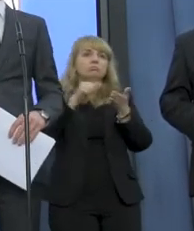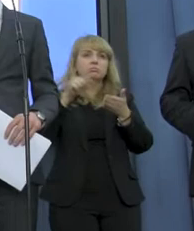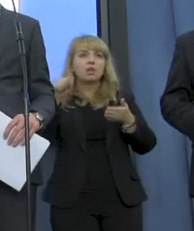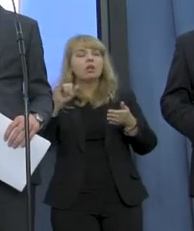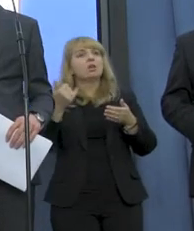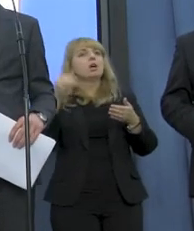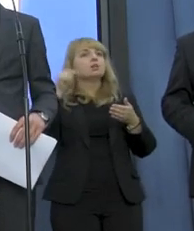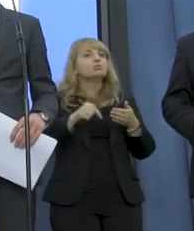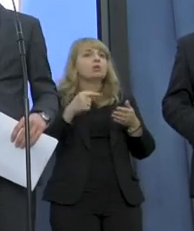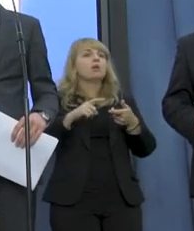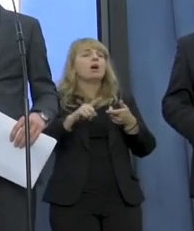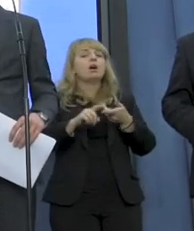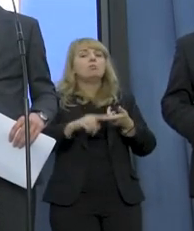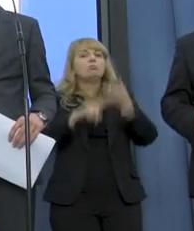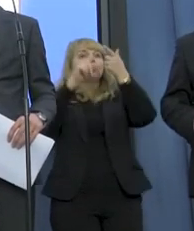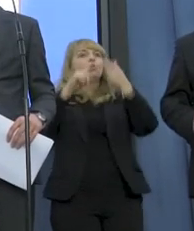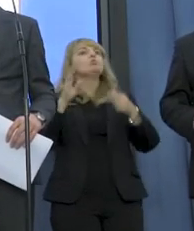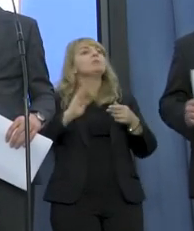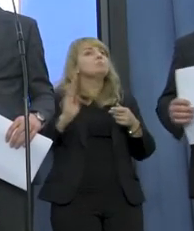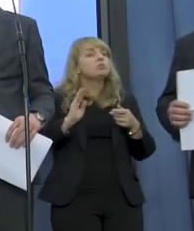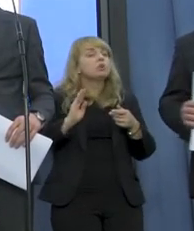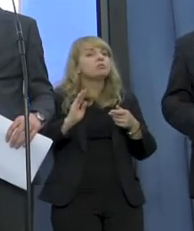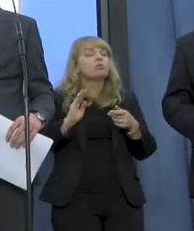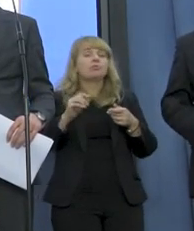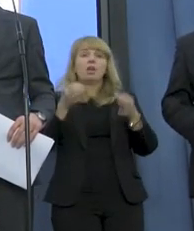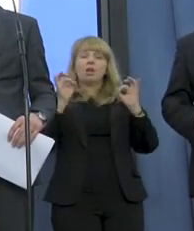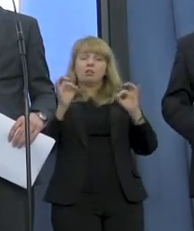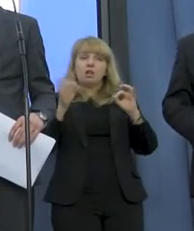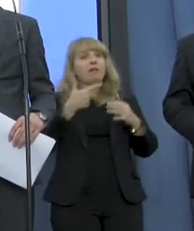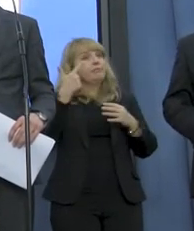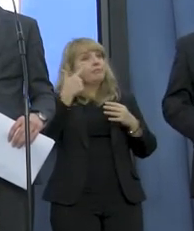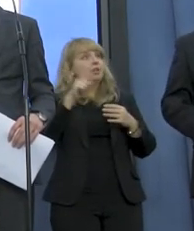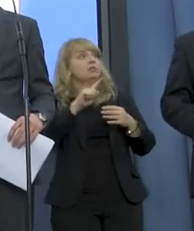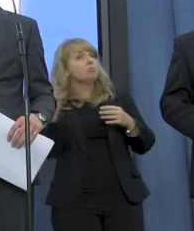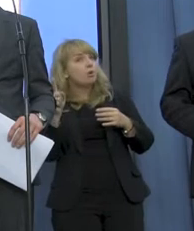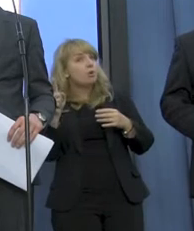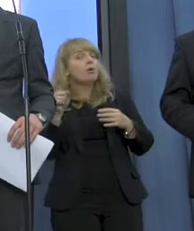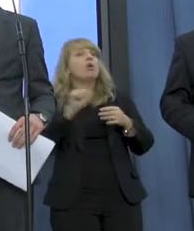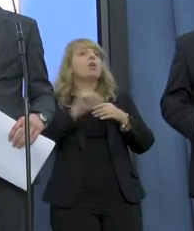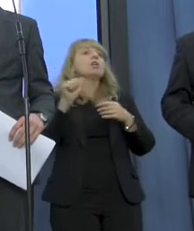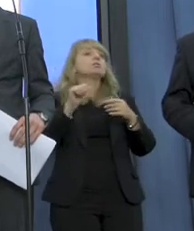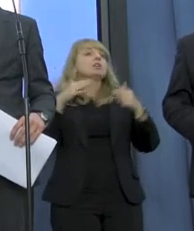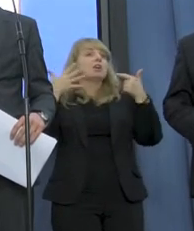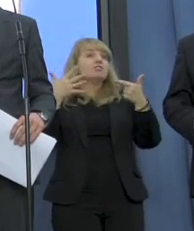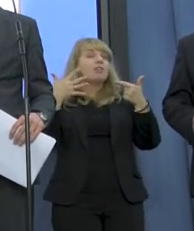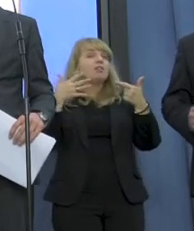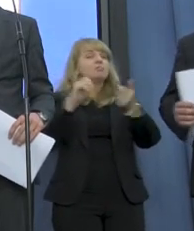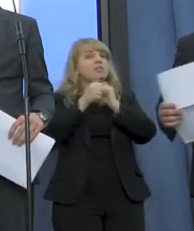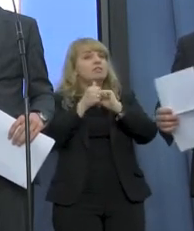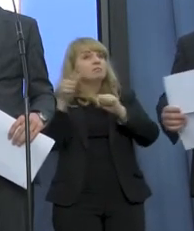jak należy podnosić system bezpieczeństwa. No, mijają 2 lata siódmej kadencji tego Sejmu i do tej